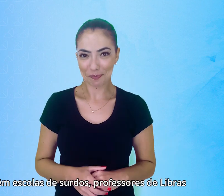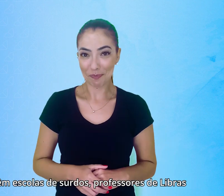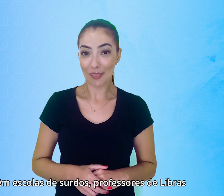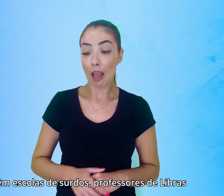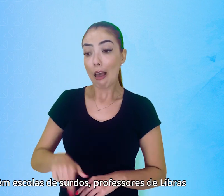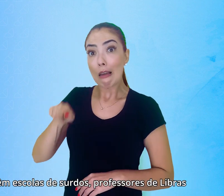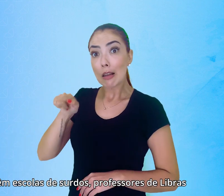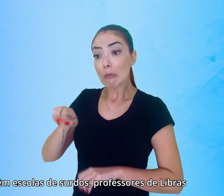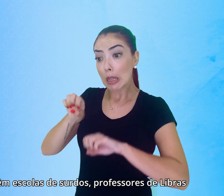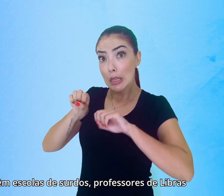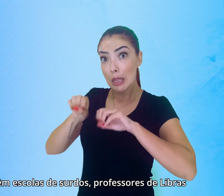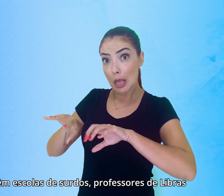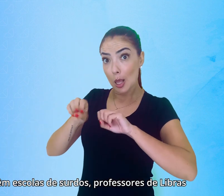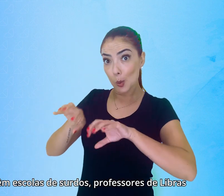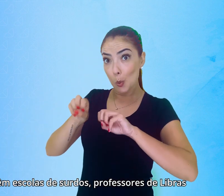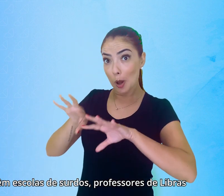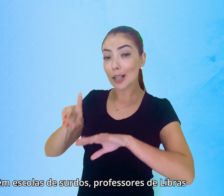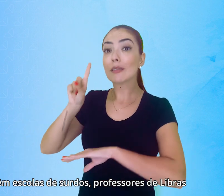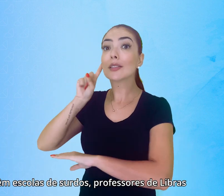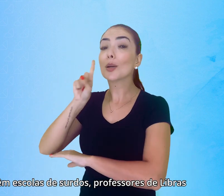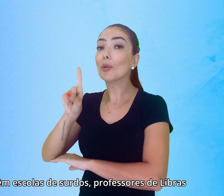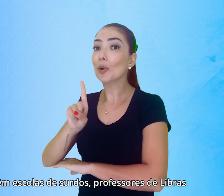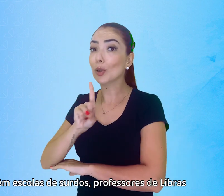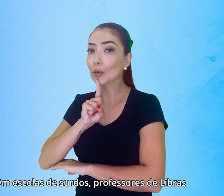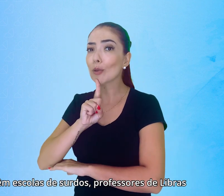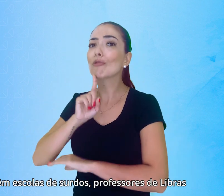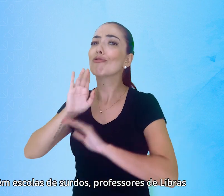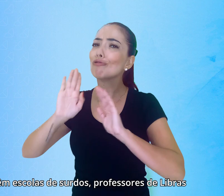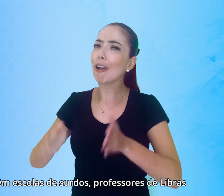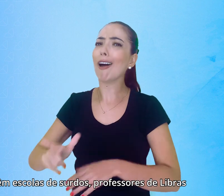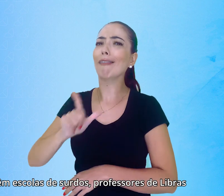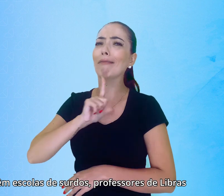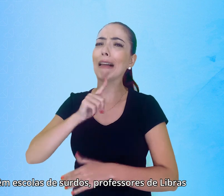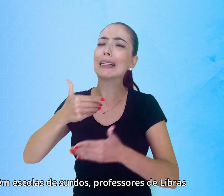Tem escolas de surdos, professores de libras,